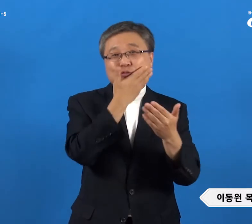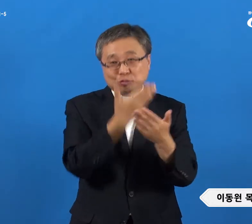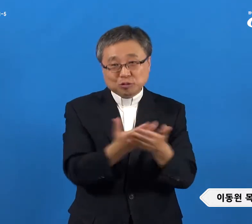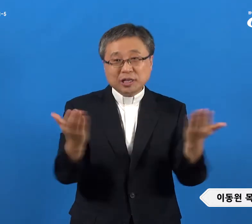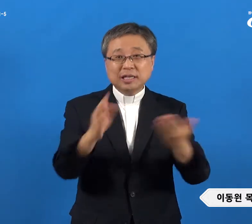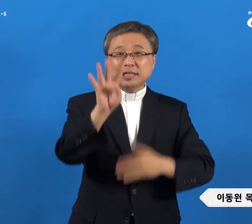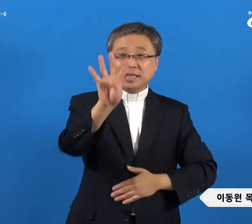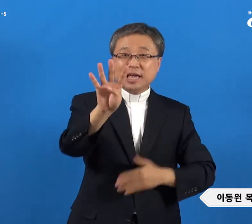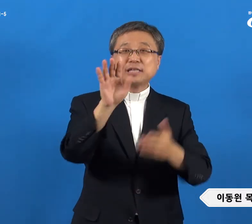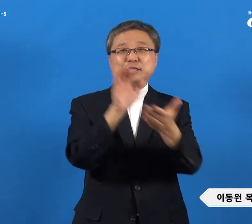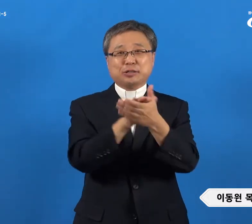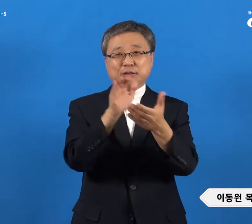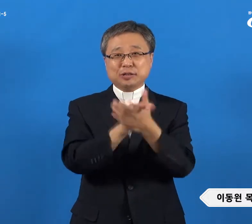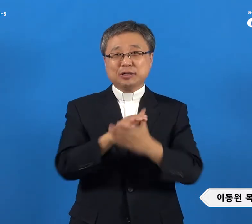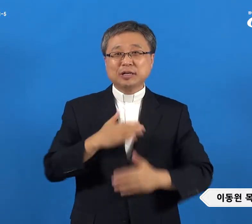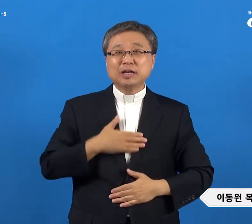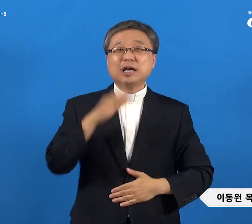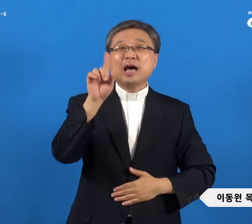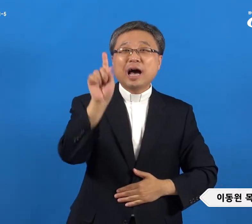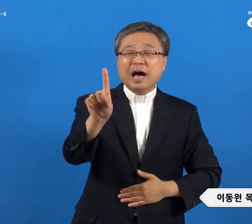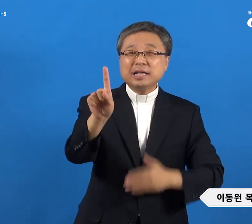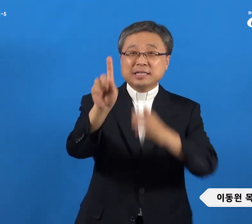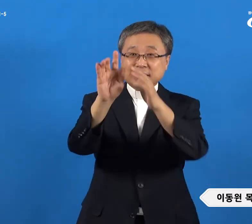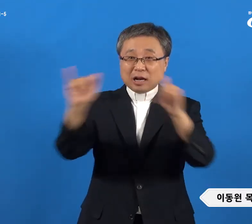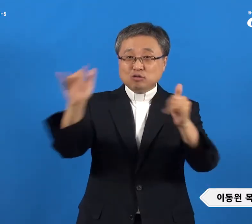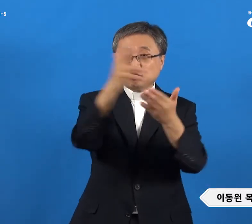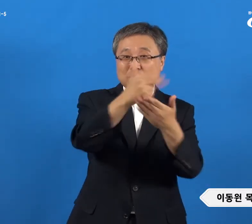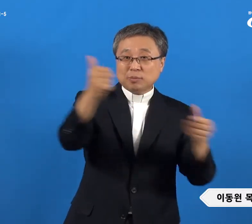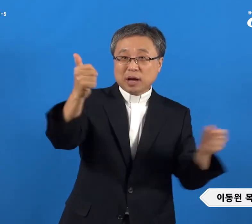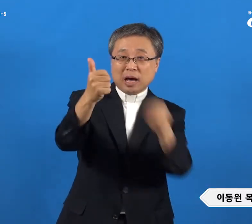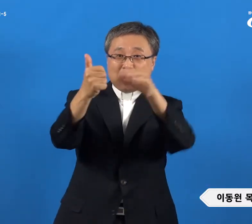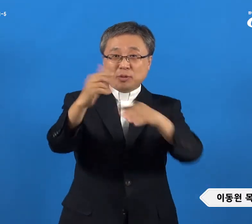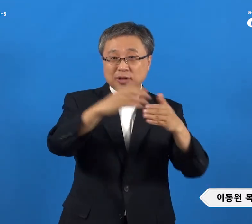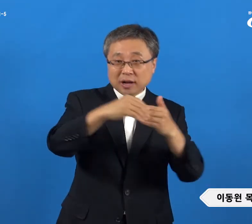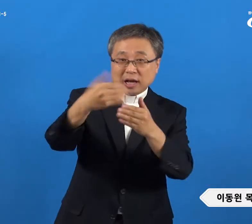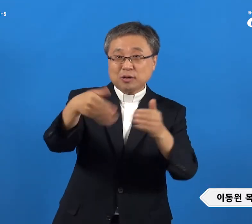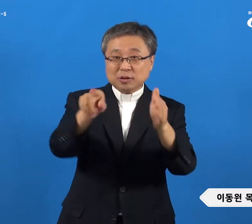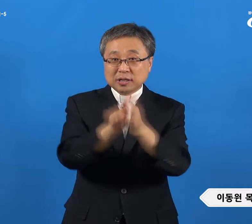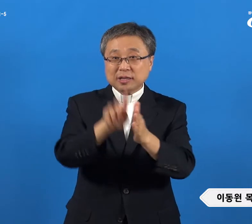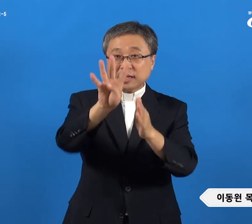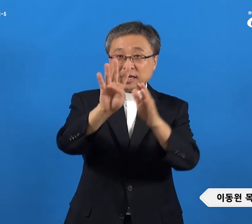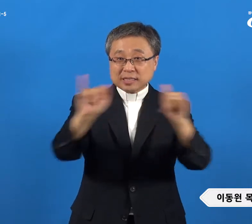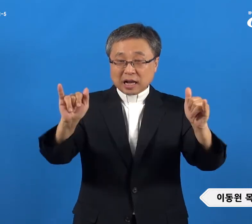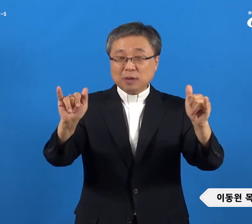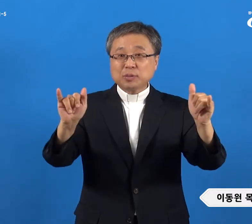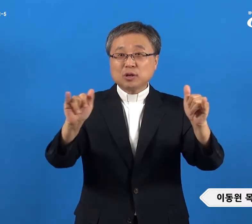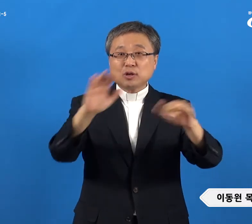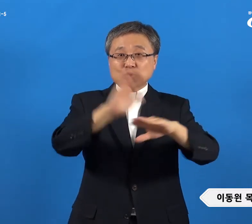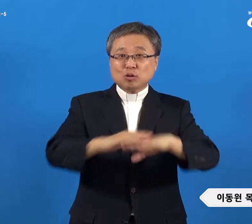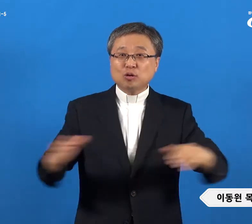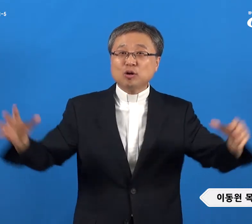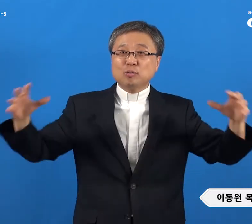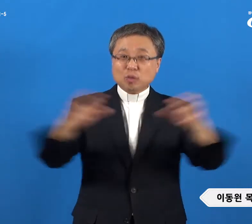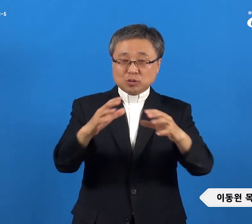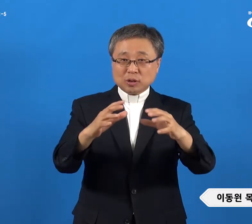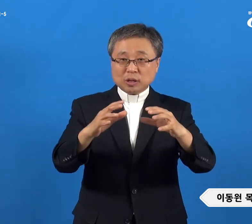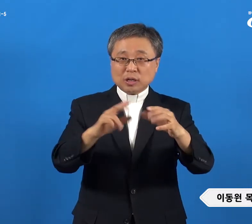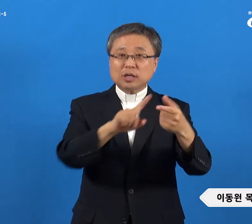내 친구가 한 사람을 주님 앞으로 데려가기 위해서 내 친구가 손을 모았던 그들의 코디네이션을 생각해